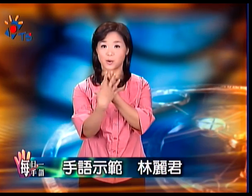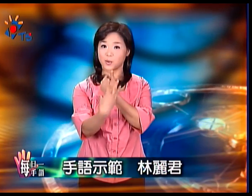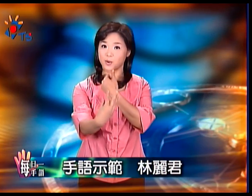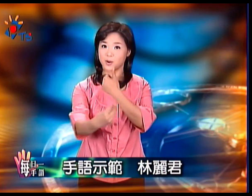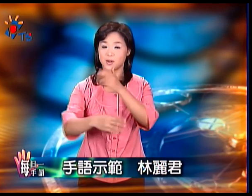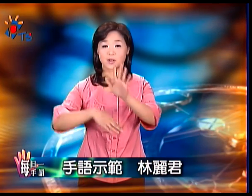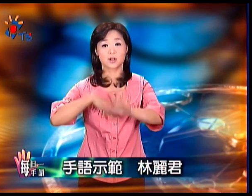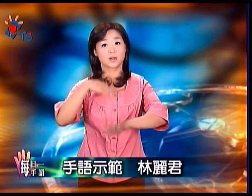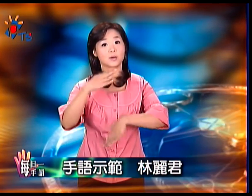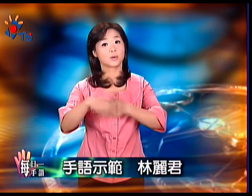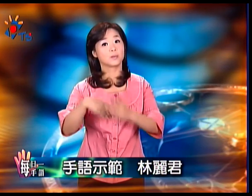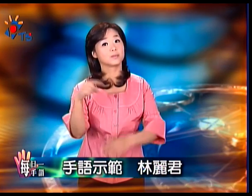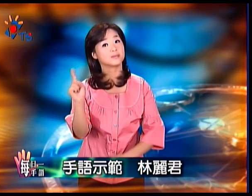活有关的手语。